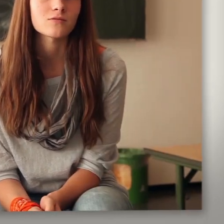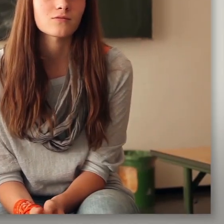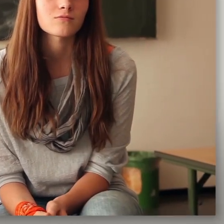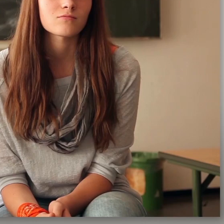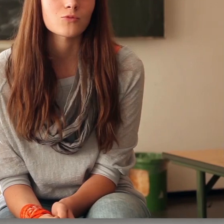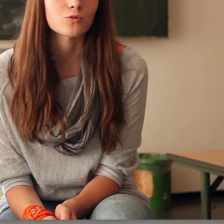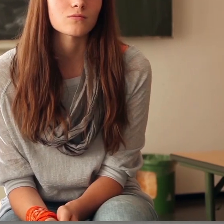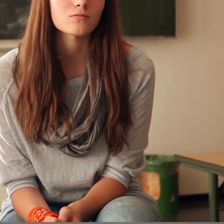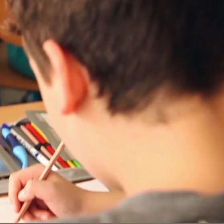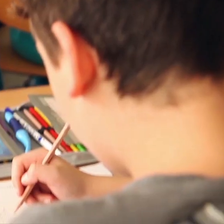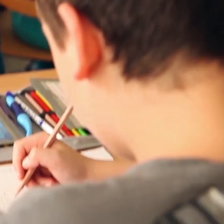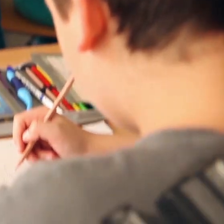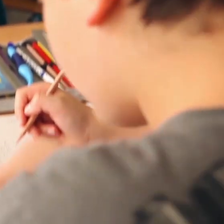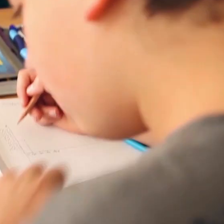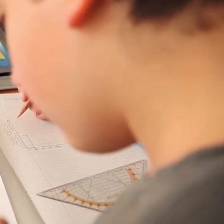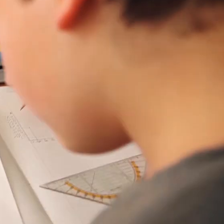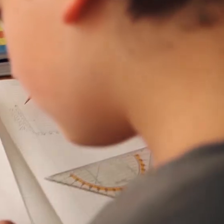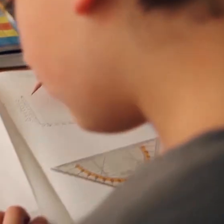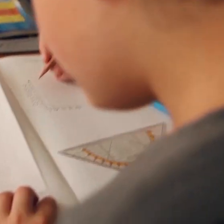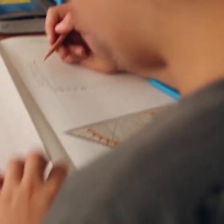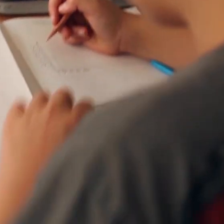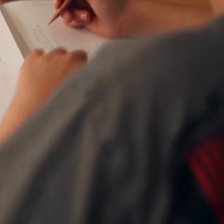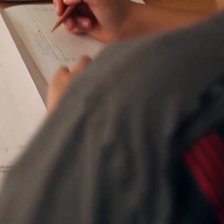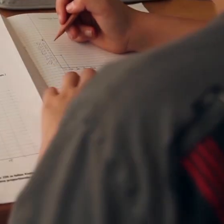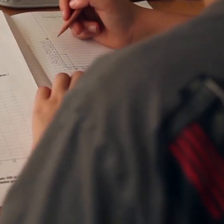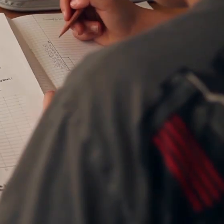ich meine, das ist ganz wichtig.